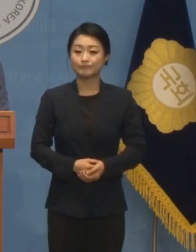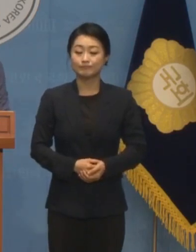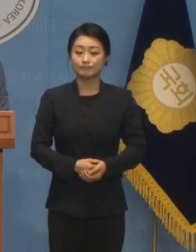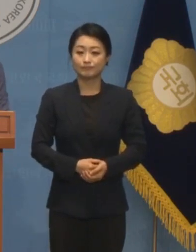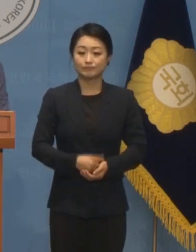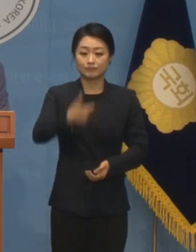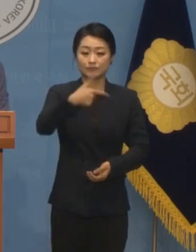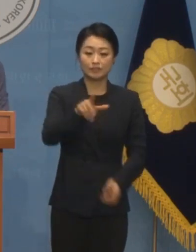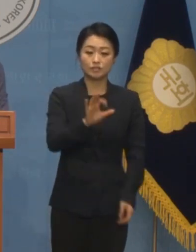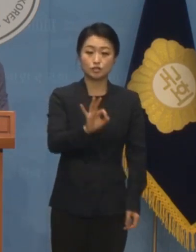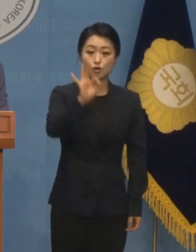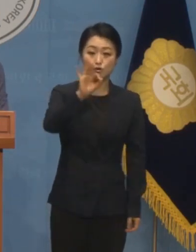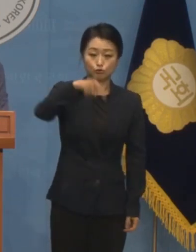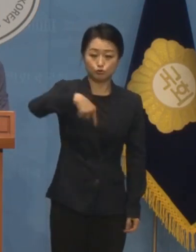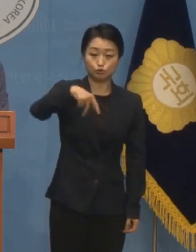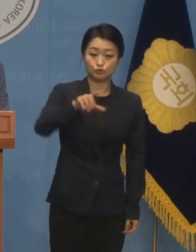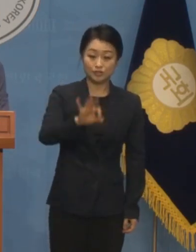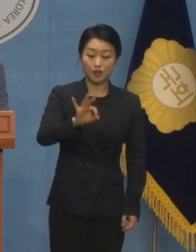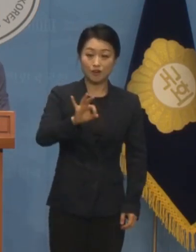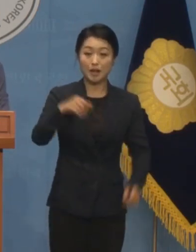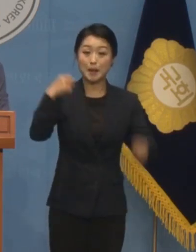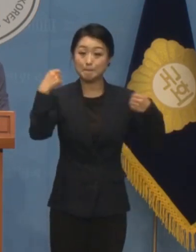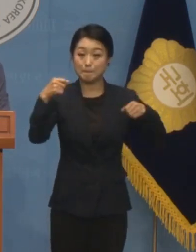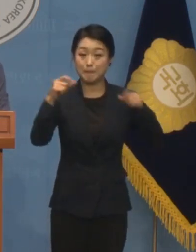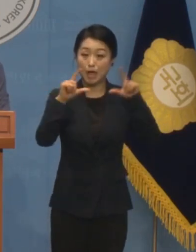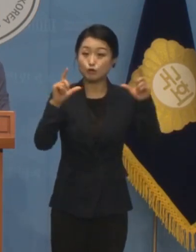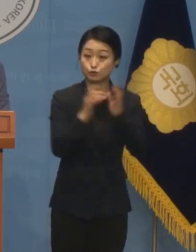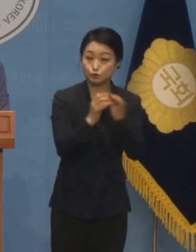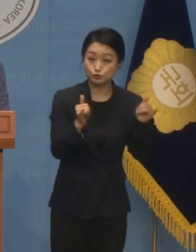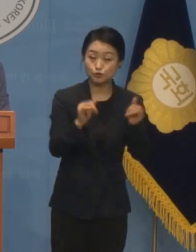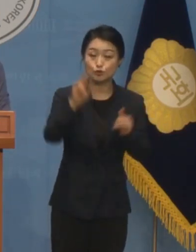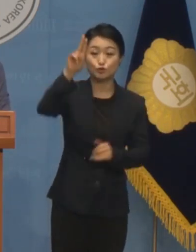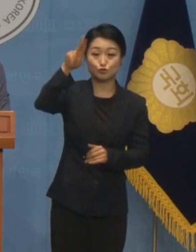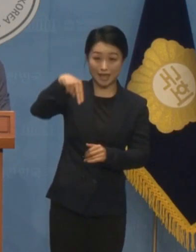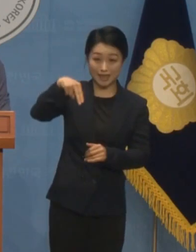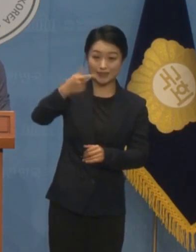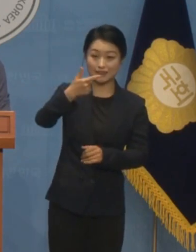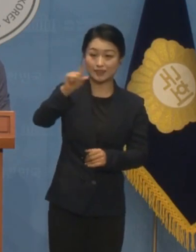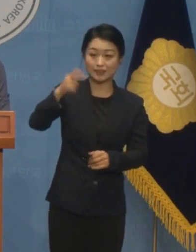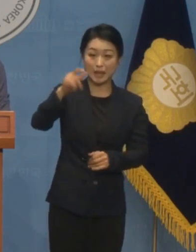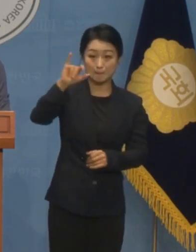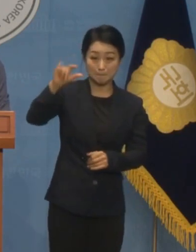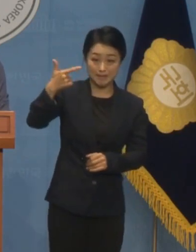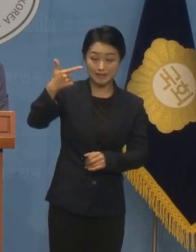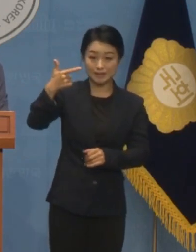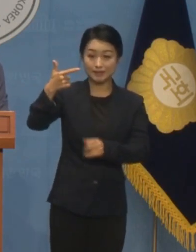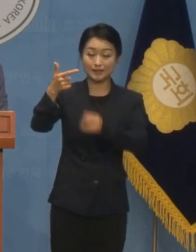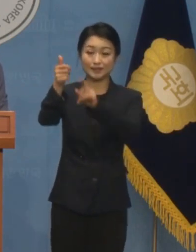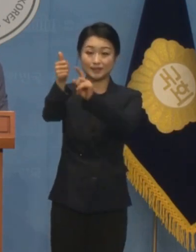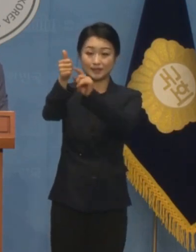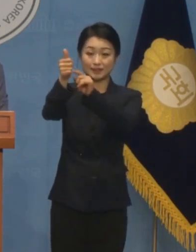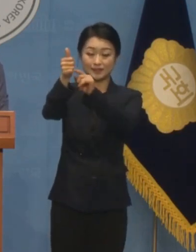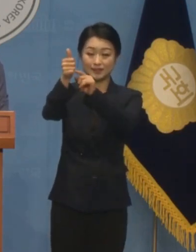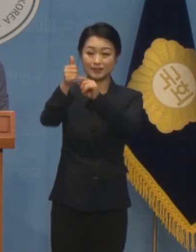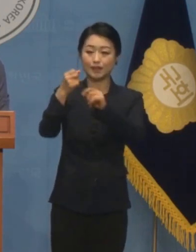정우성 씨가 UN 난민기구 친선대사를 사임했습니다. 이진숙 씨,